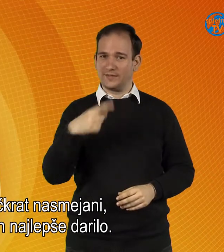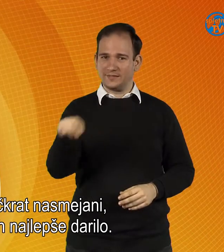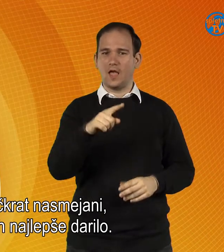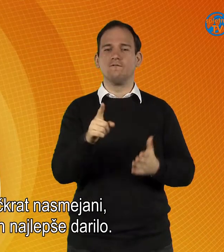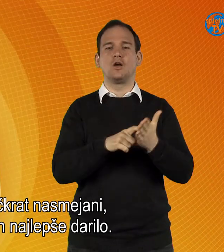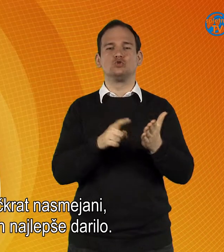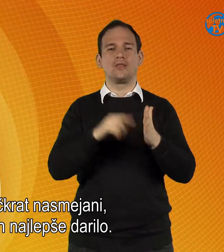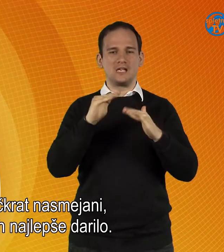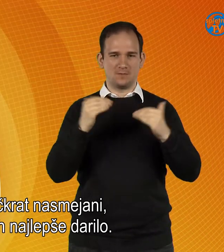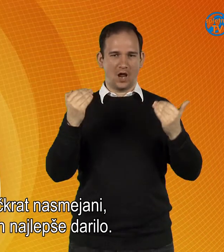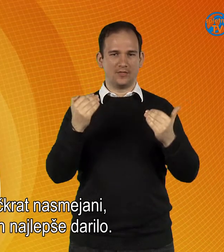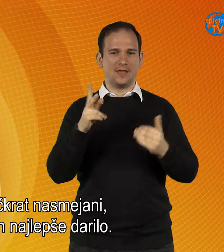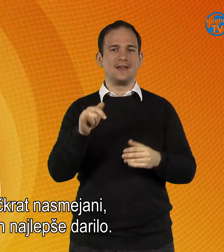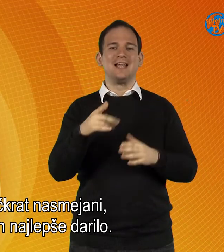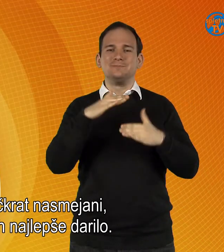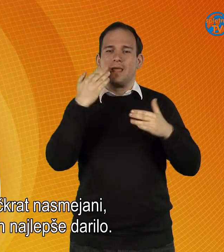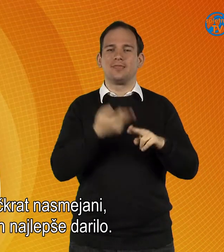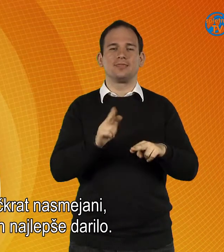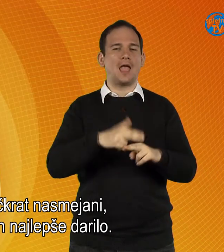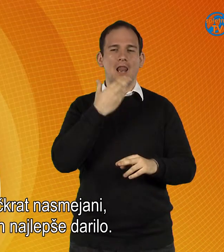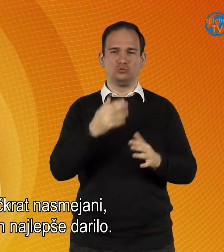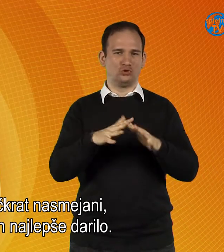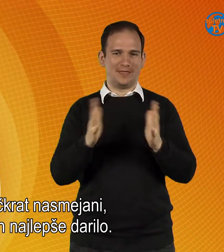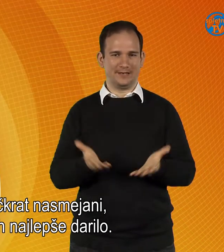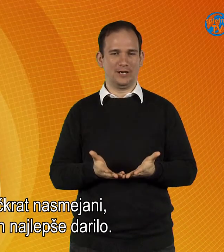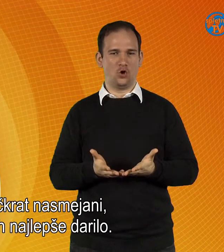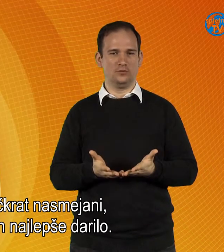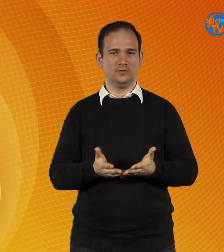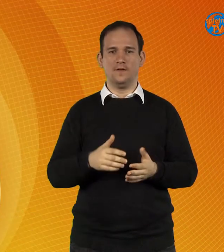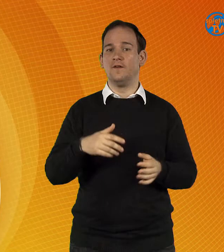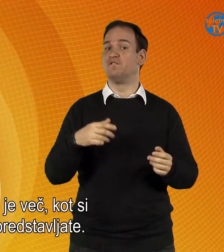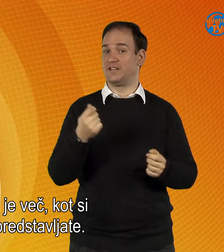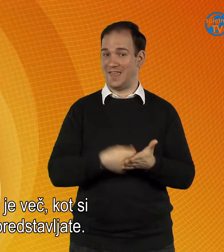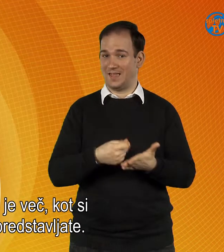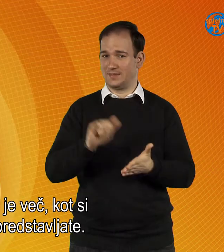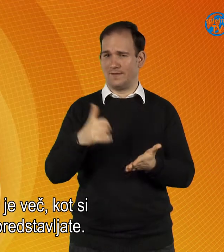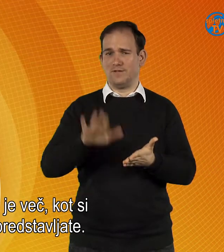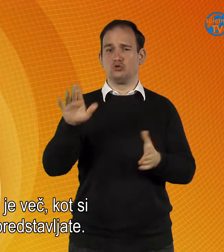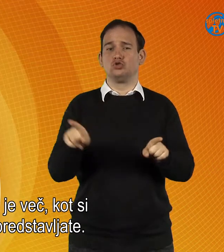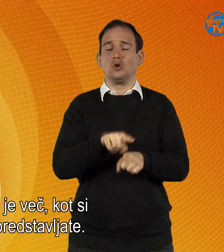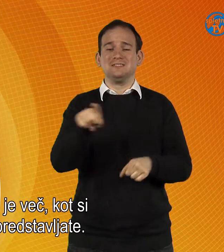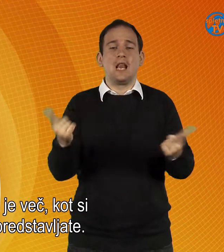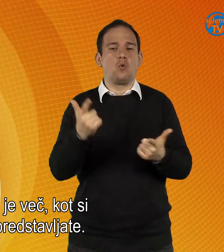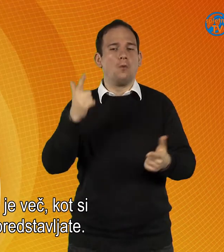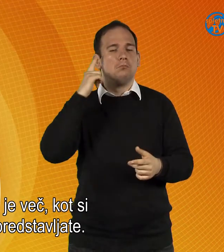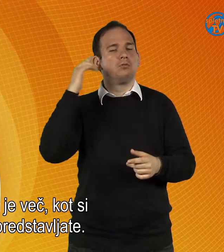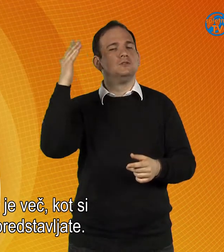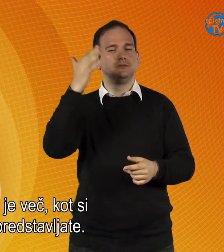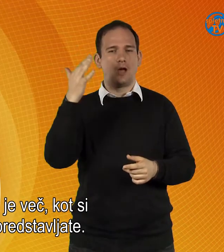Bodite večkrat nasmejani, ker je smeh najlepše darilo. Vreden je več, kot si lahko predstavljate.